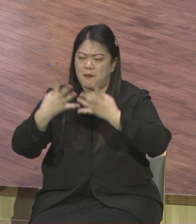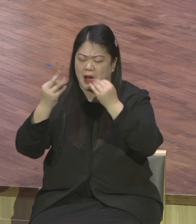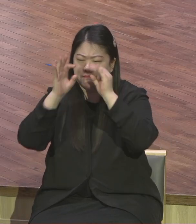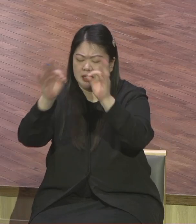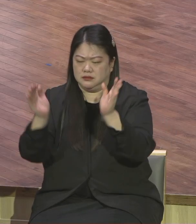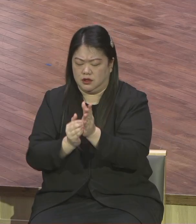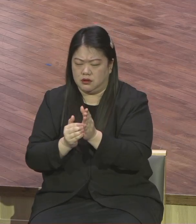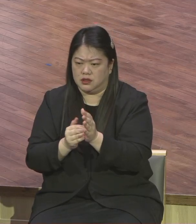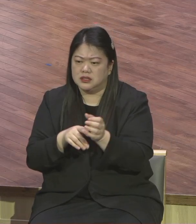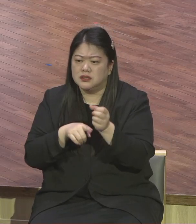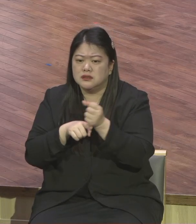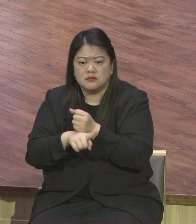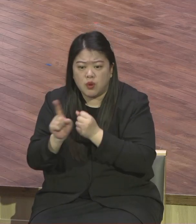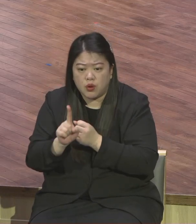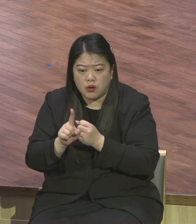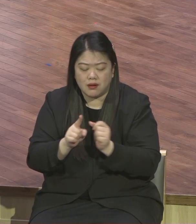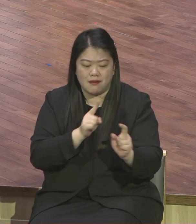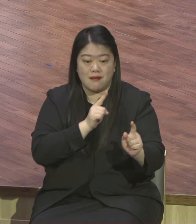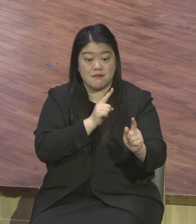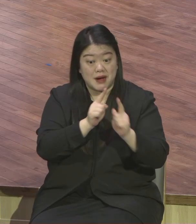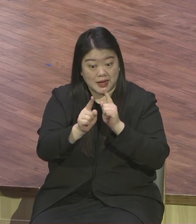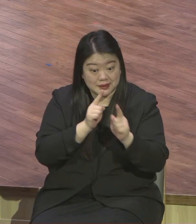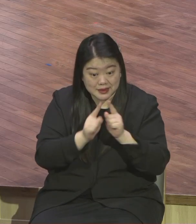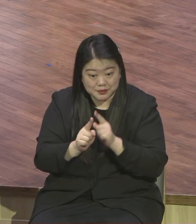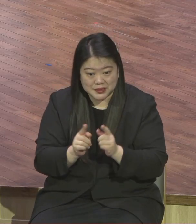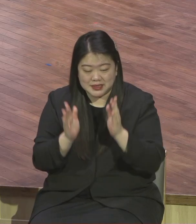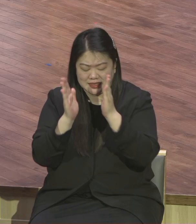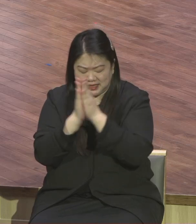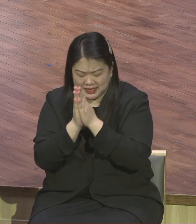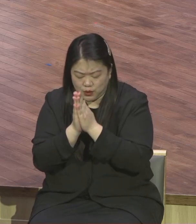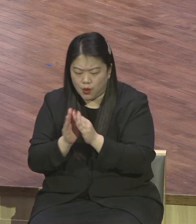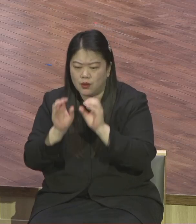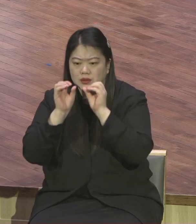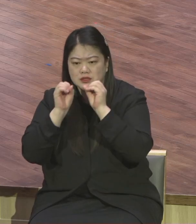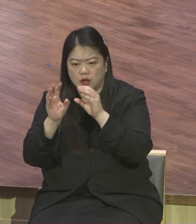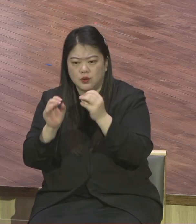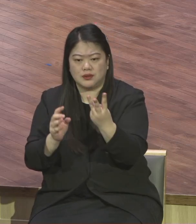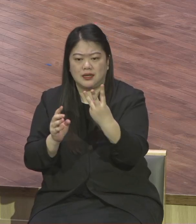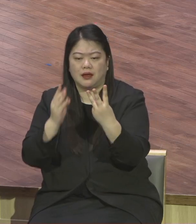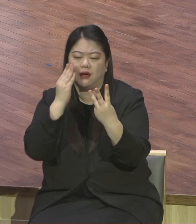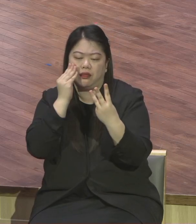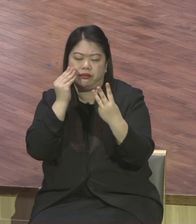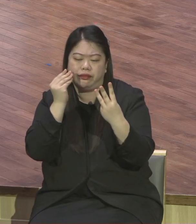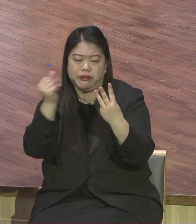말씀, 기도, 전도로 충만한 것을 말해요.